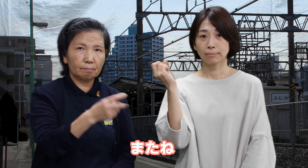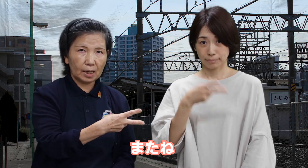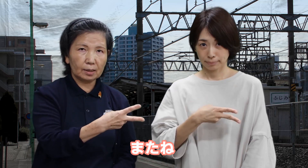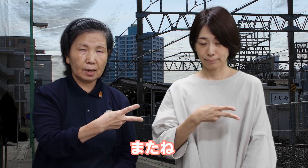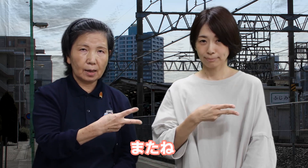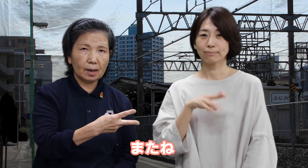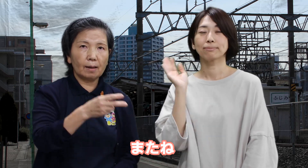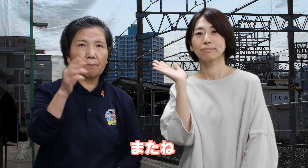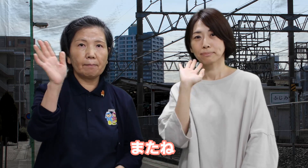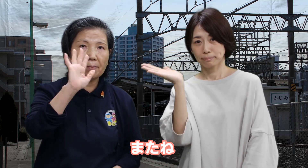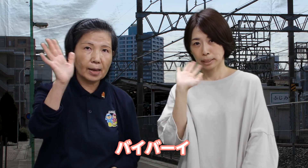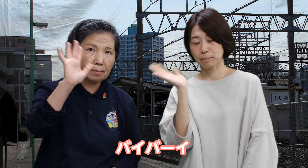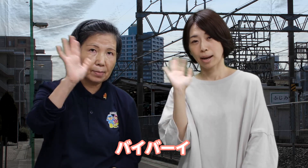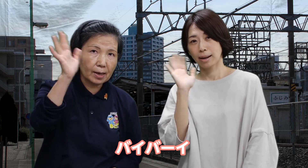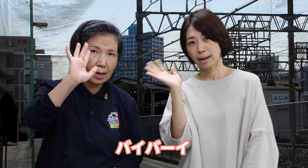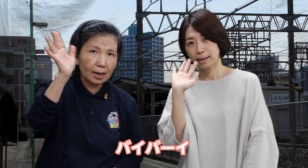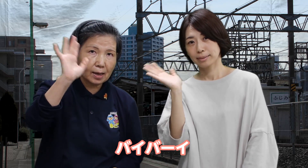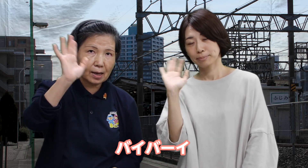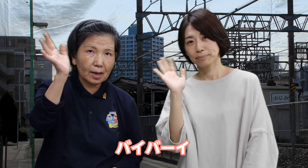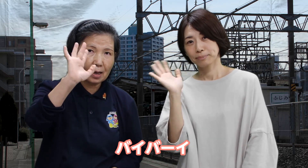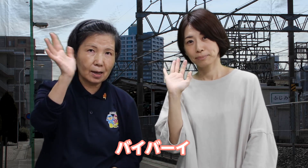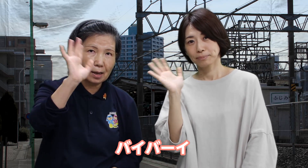またね。バイバイ。